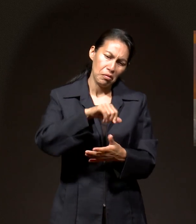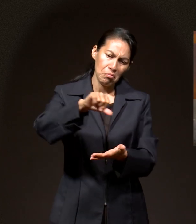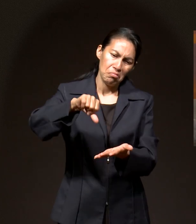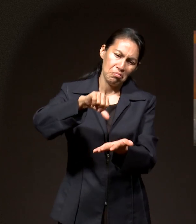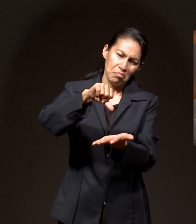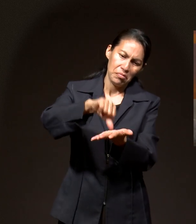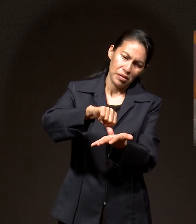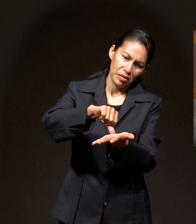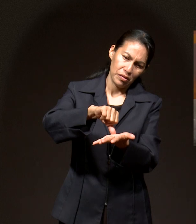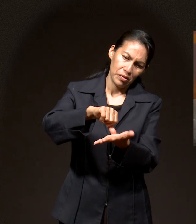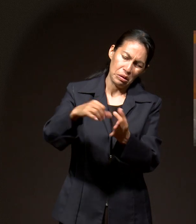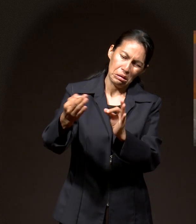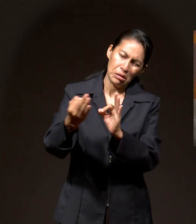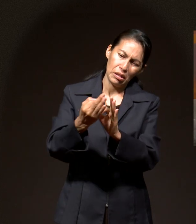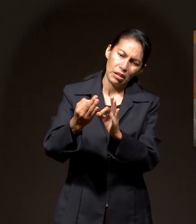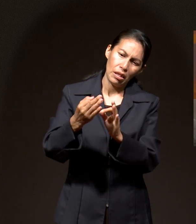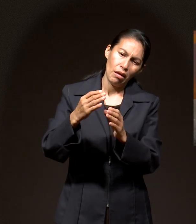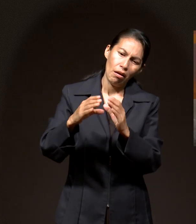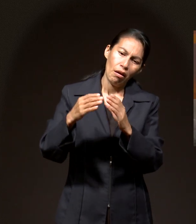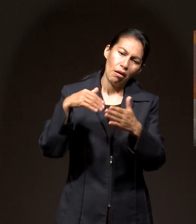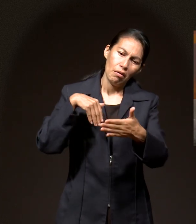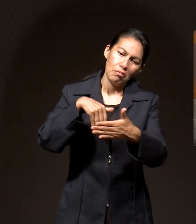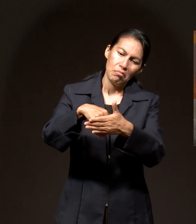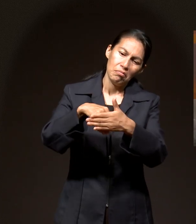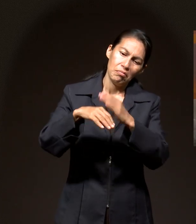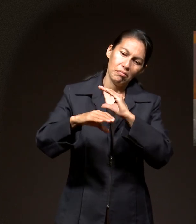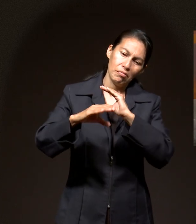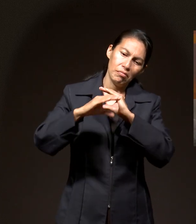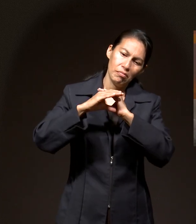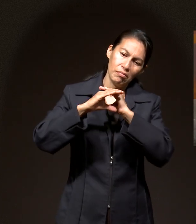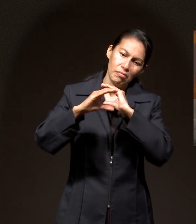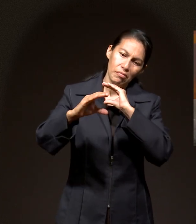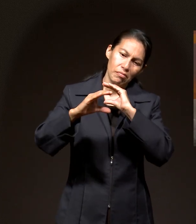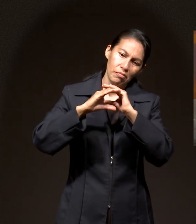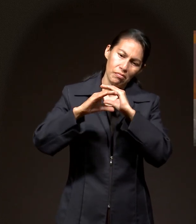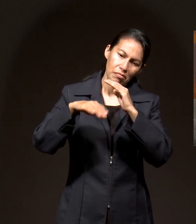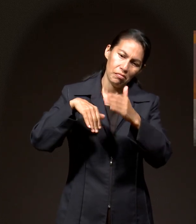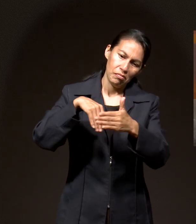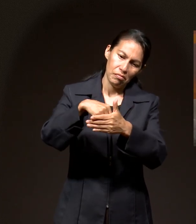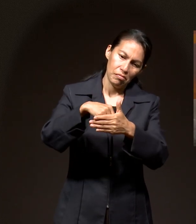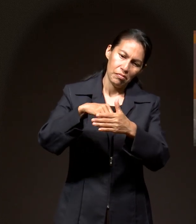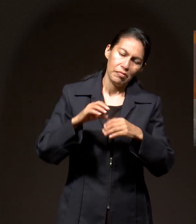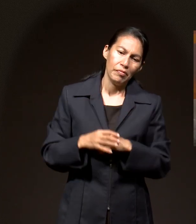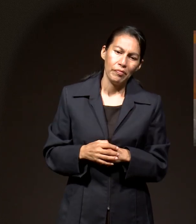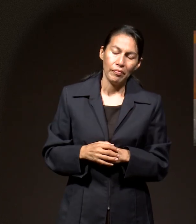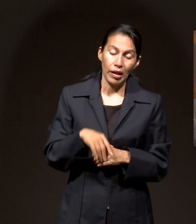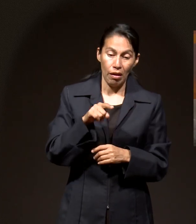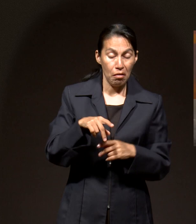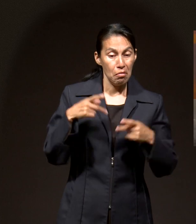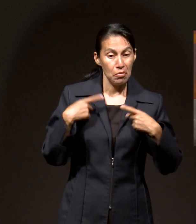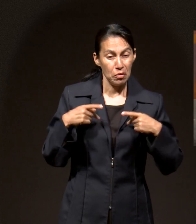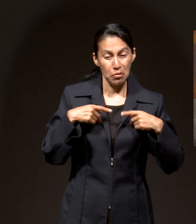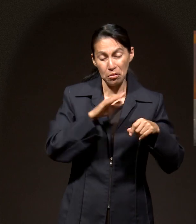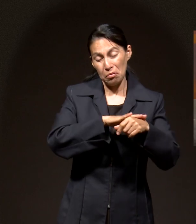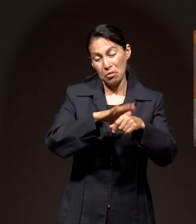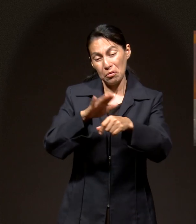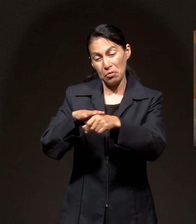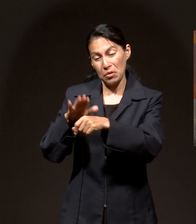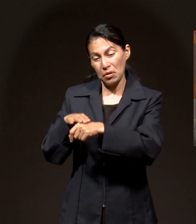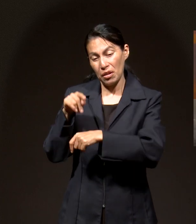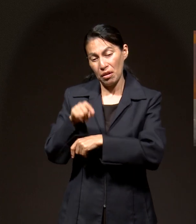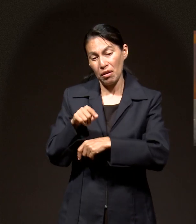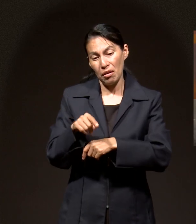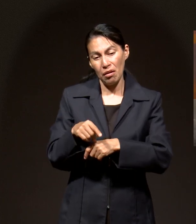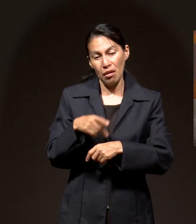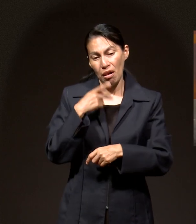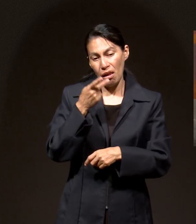lo pusieron ahí en el mero centro, donde está la central de autobuses, ¿no? ¿Pero por qué? Pues porque ahí está la presencia de